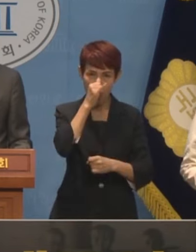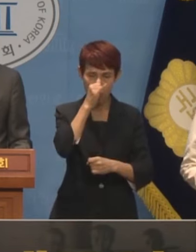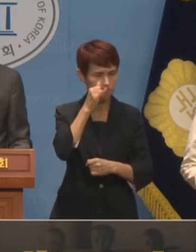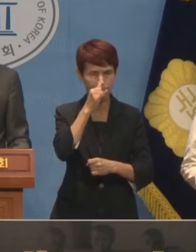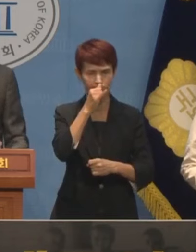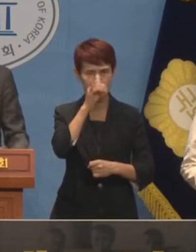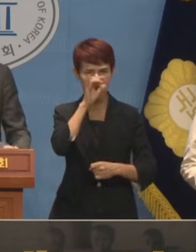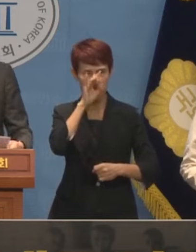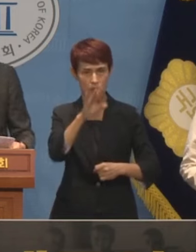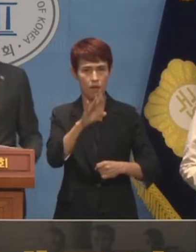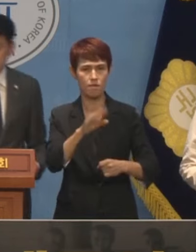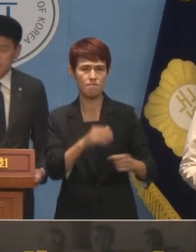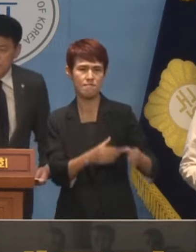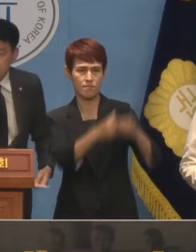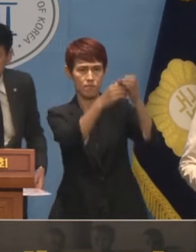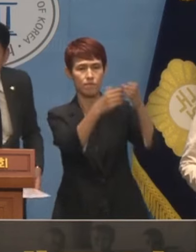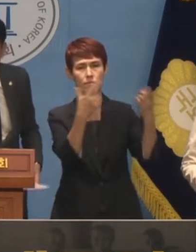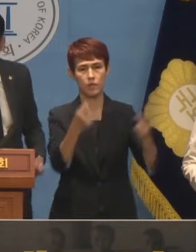대형입니다